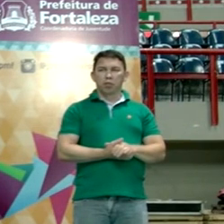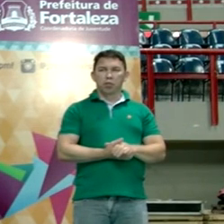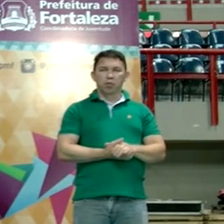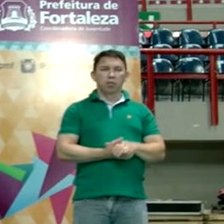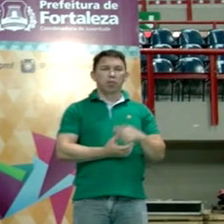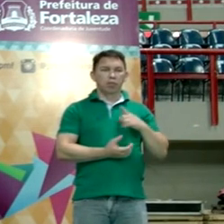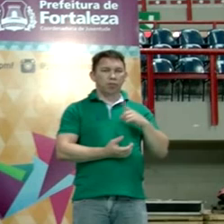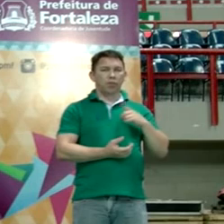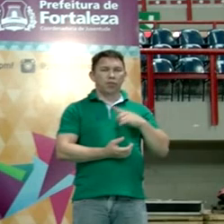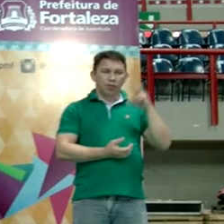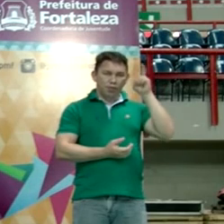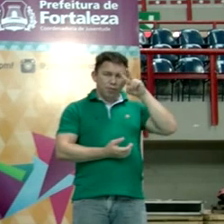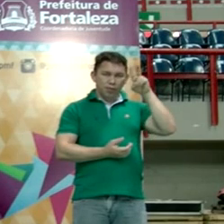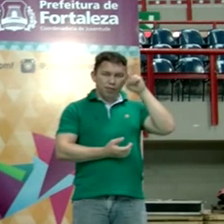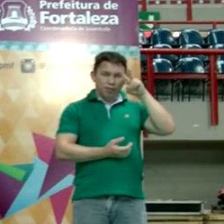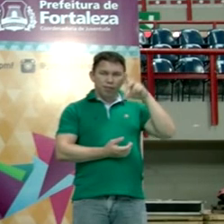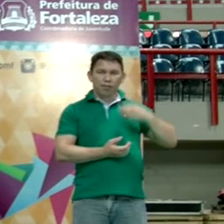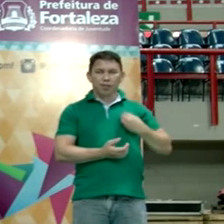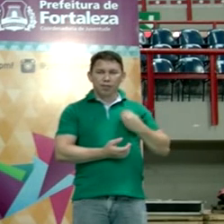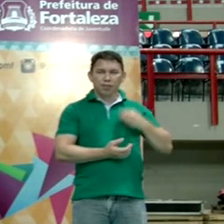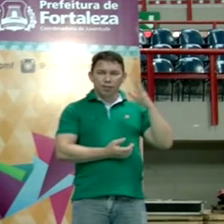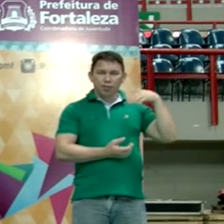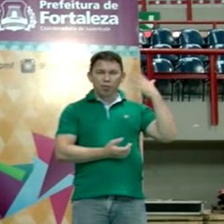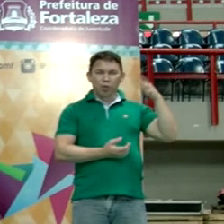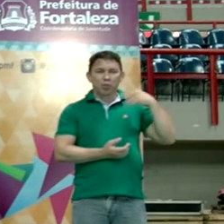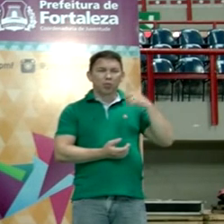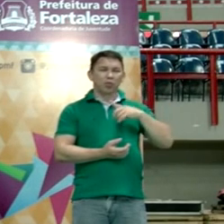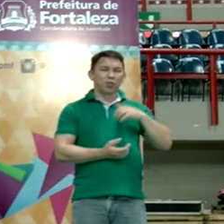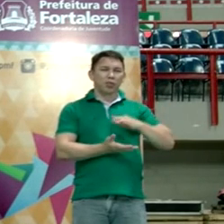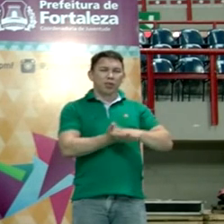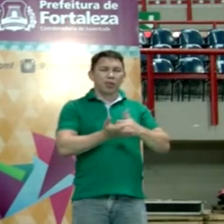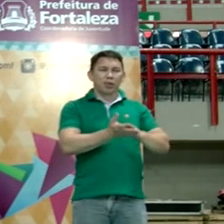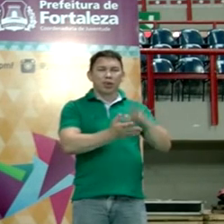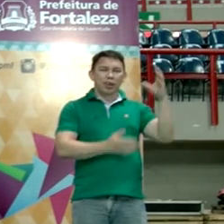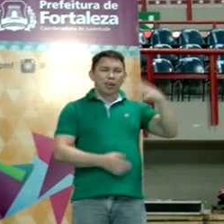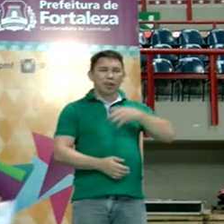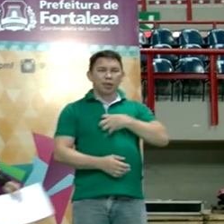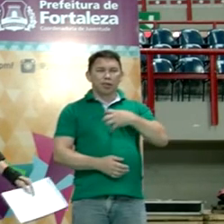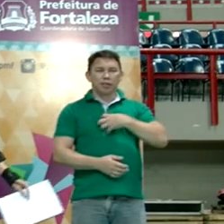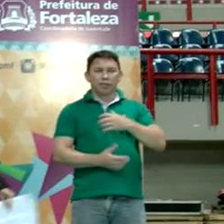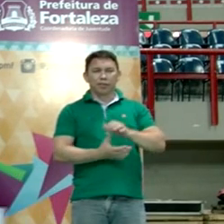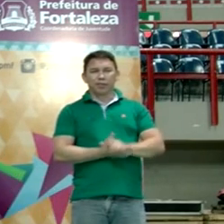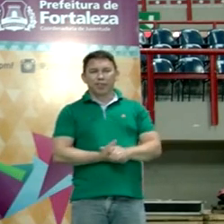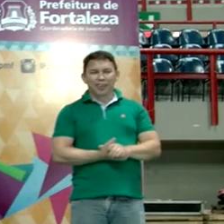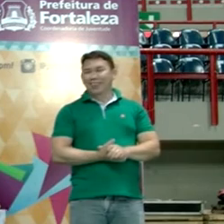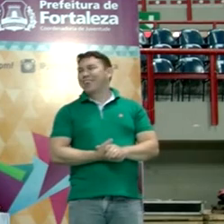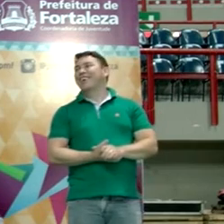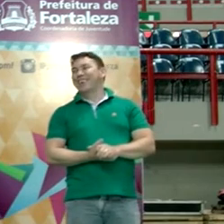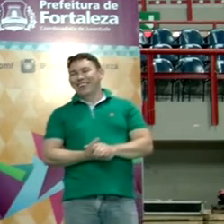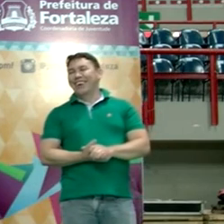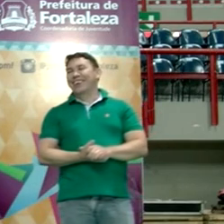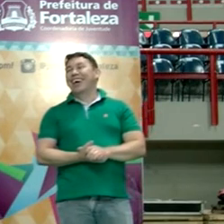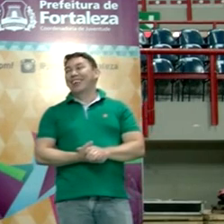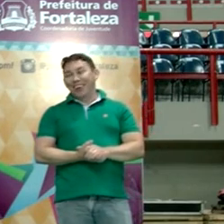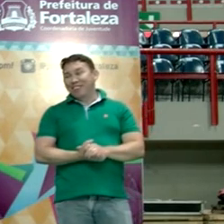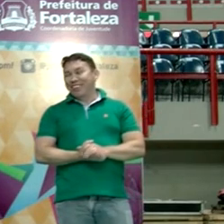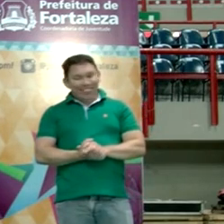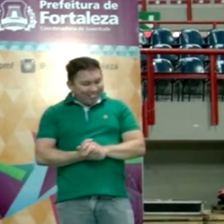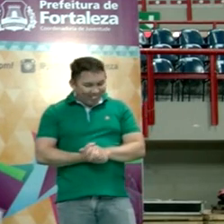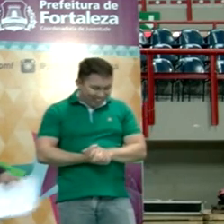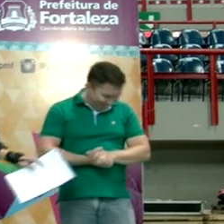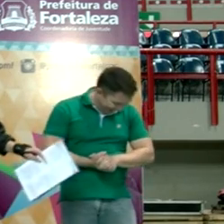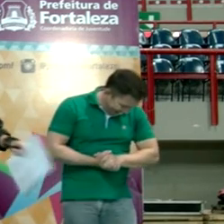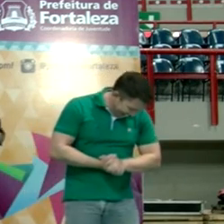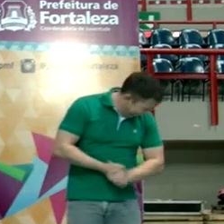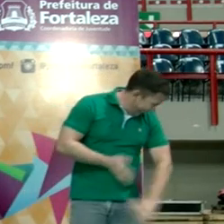assim: bom, xibom, xibom, bom, bom. Né? Eu estava esperando tu começar a dançar aqui, velho. Eu tava só